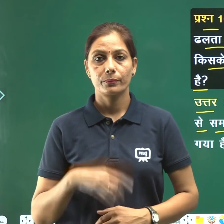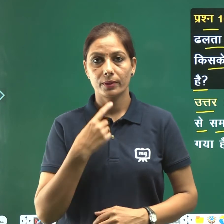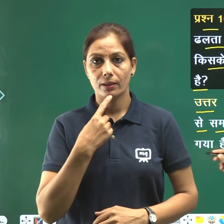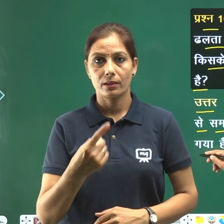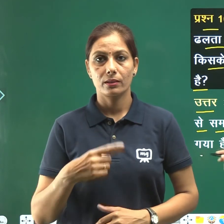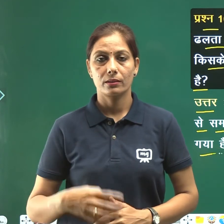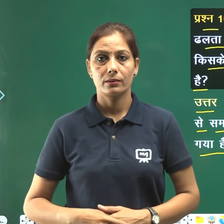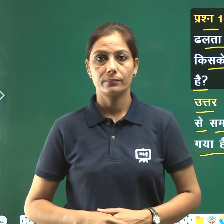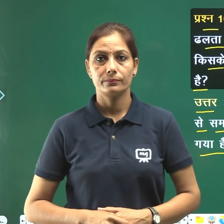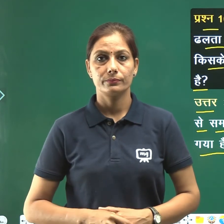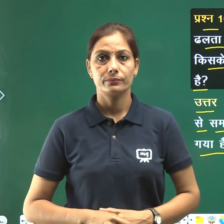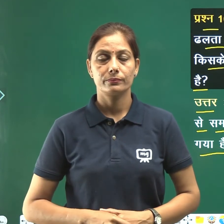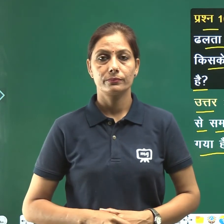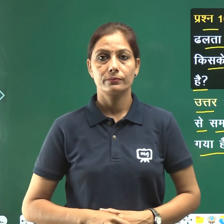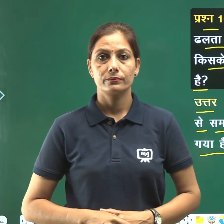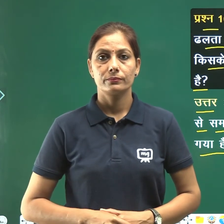बताया गया है।